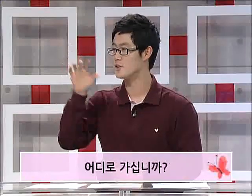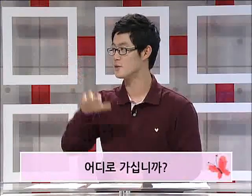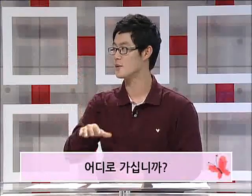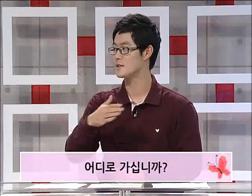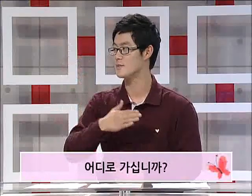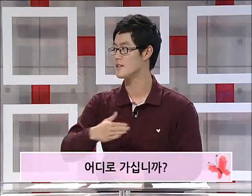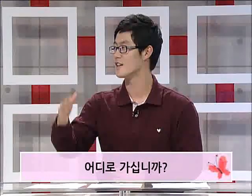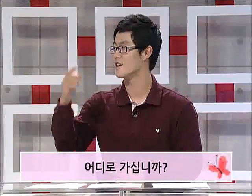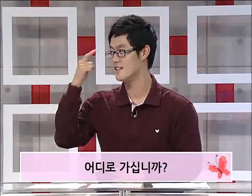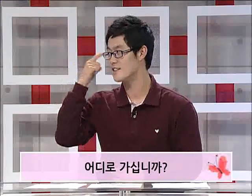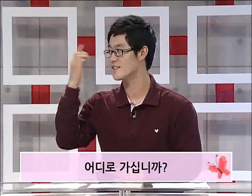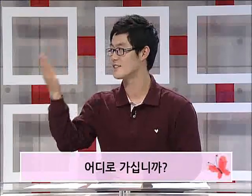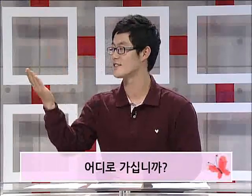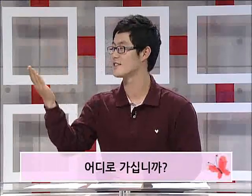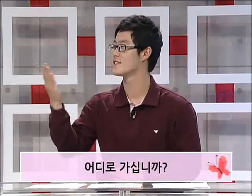어디로 가십니까?